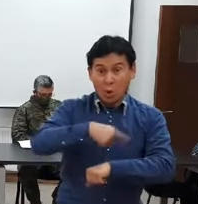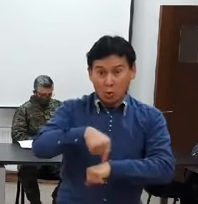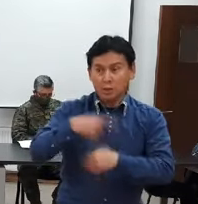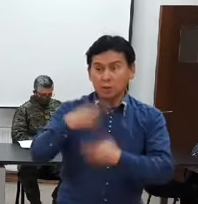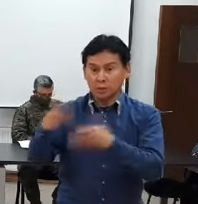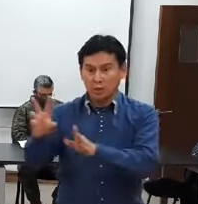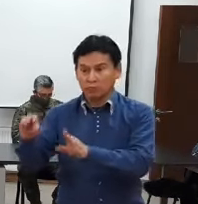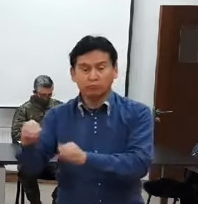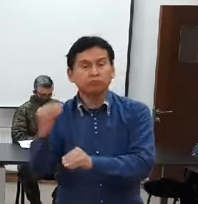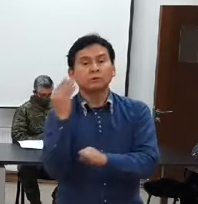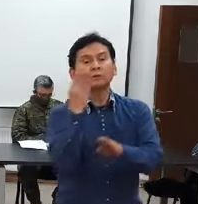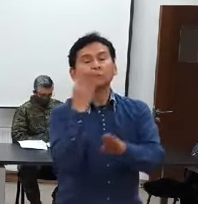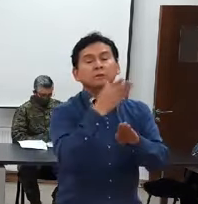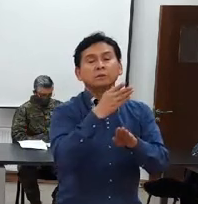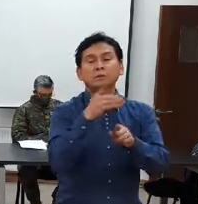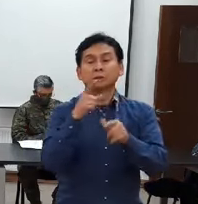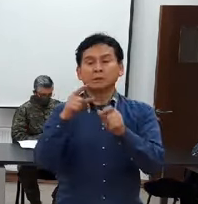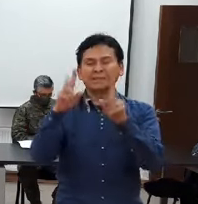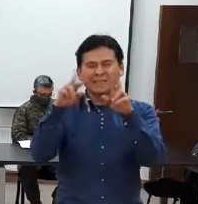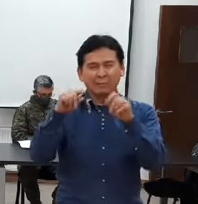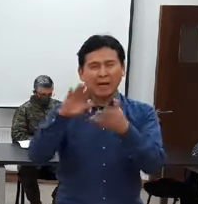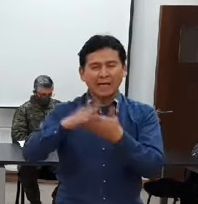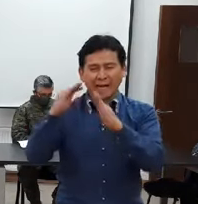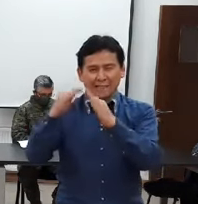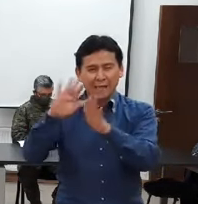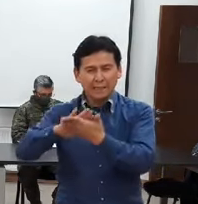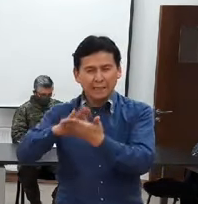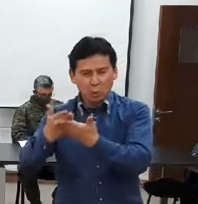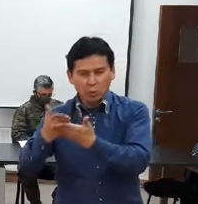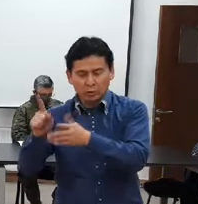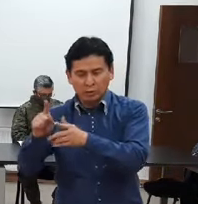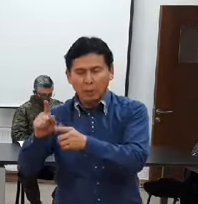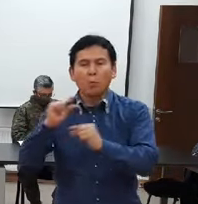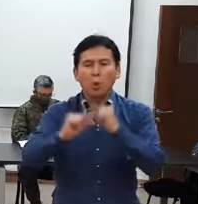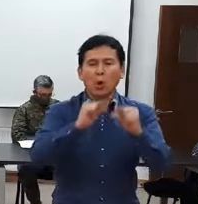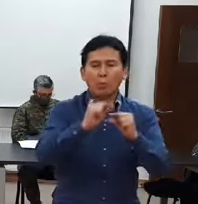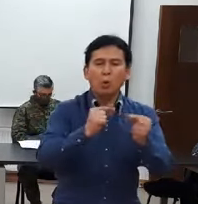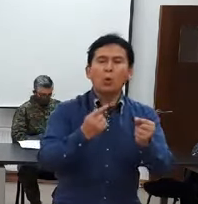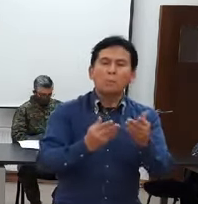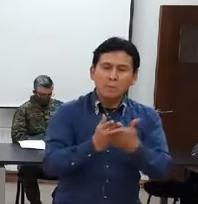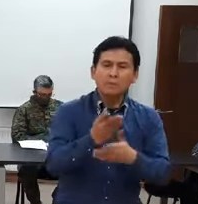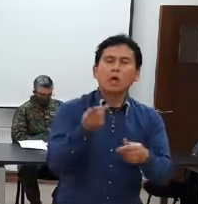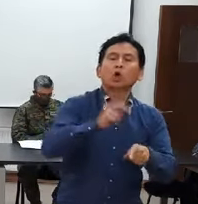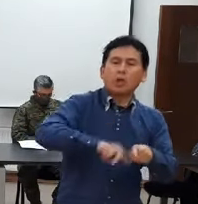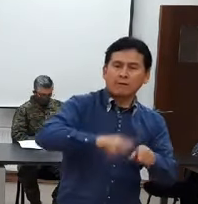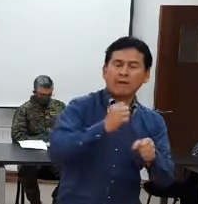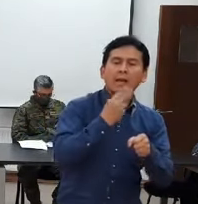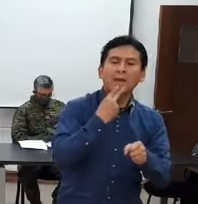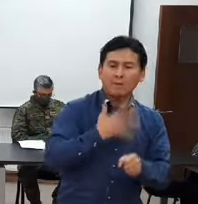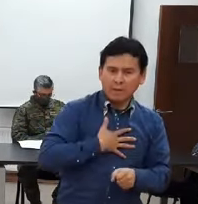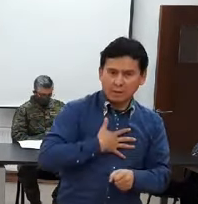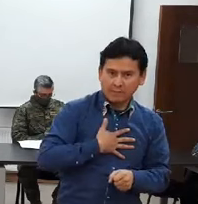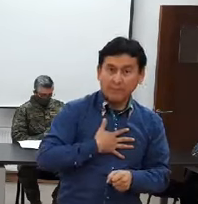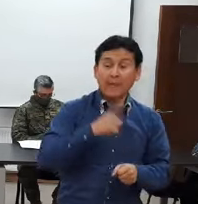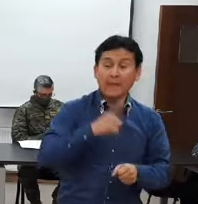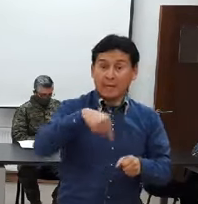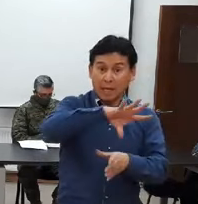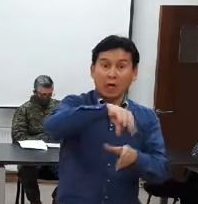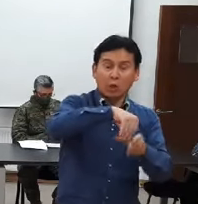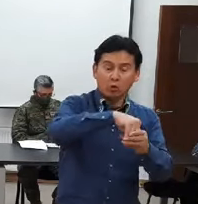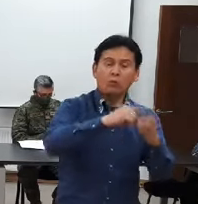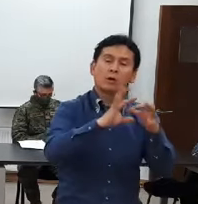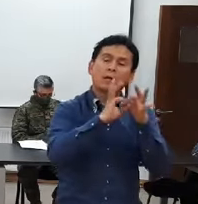dejó de ser usuario de la residencia sanitaria para poco a poco retomar sus actividades normales. A él, a su familia,